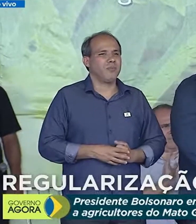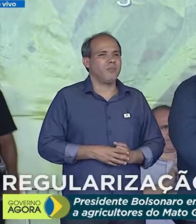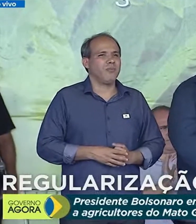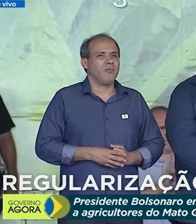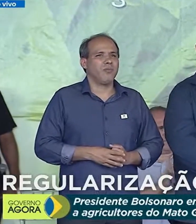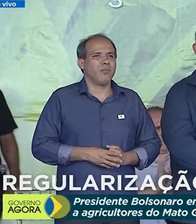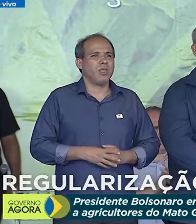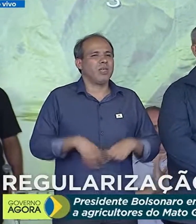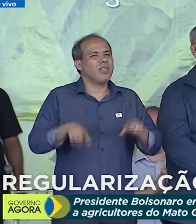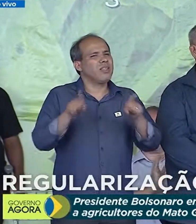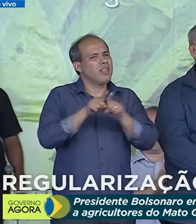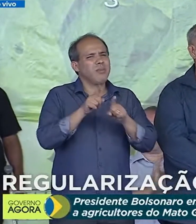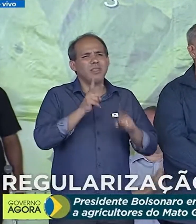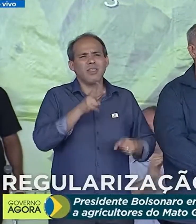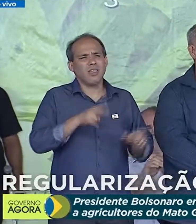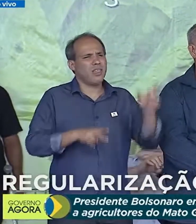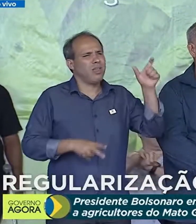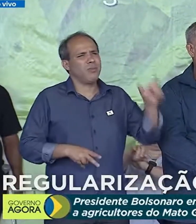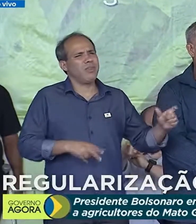Nos ajuda